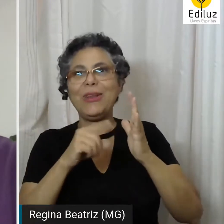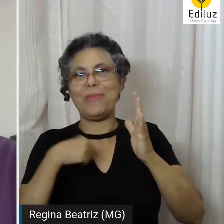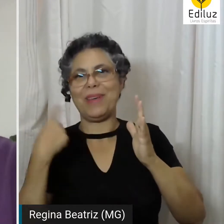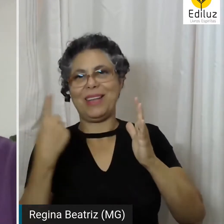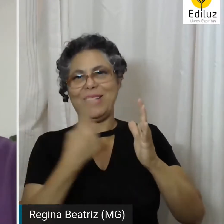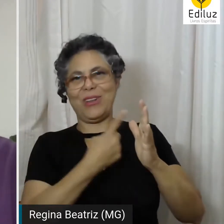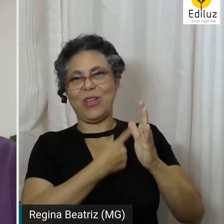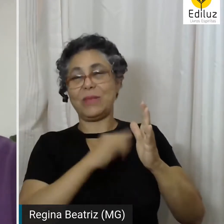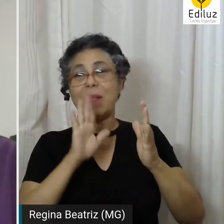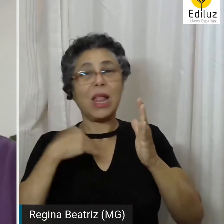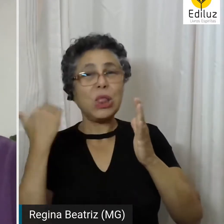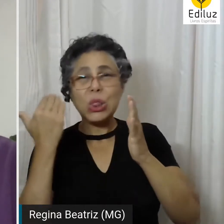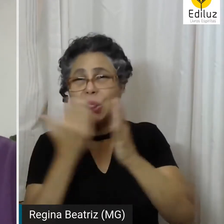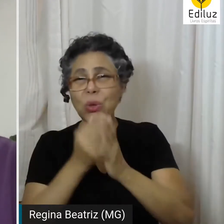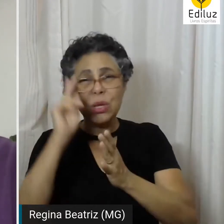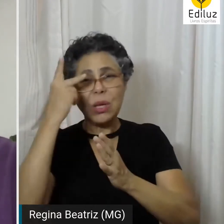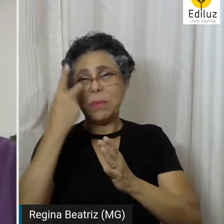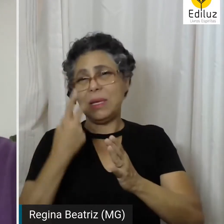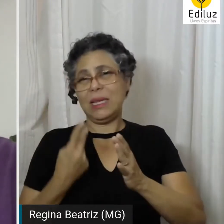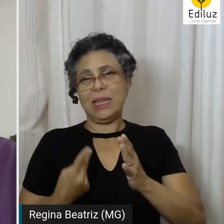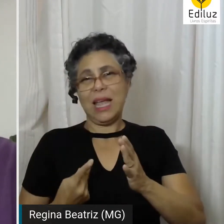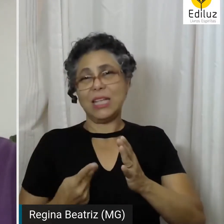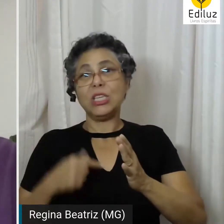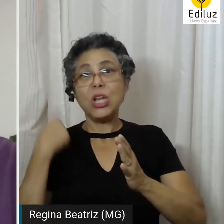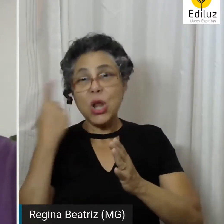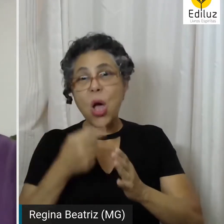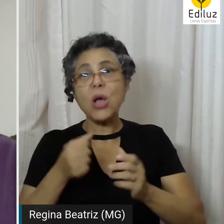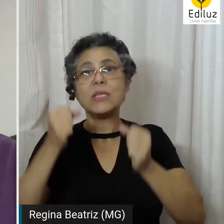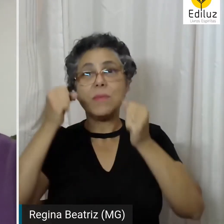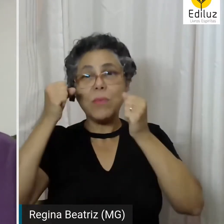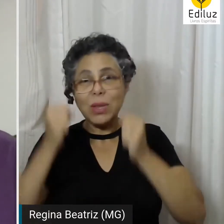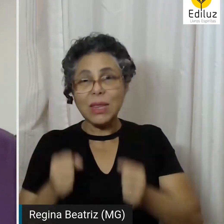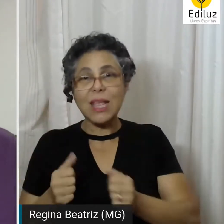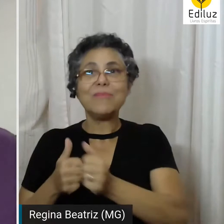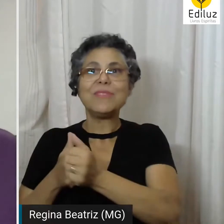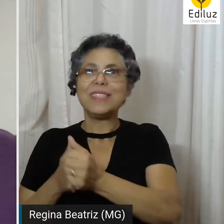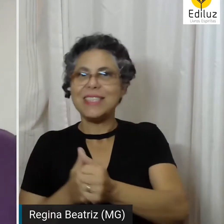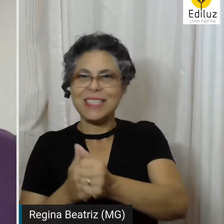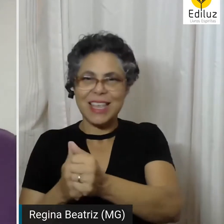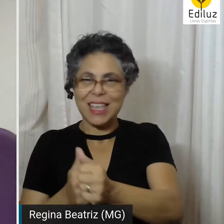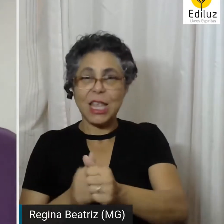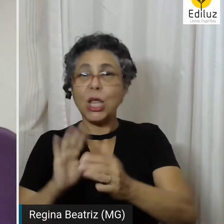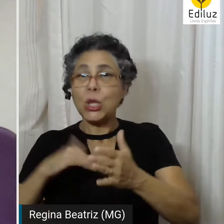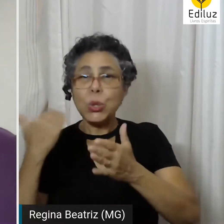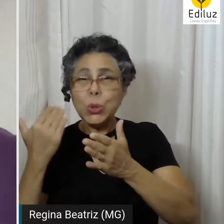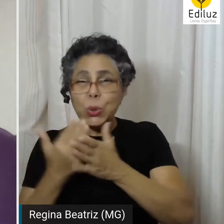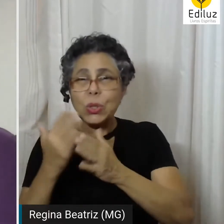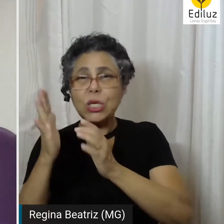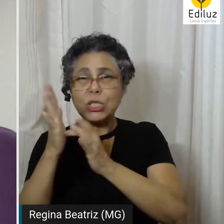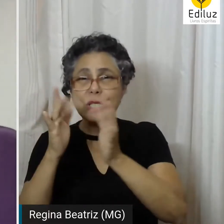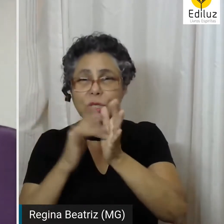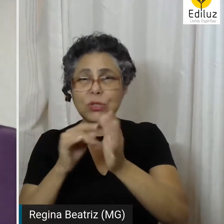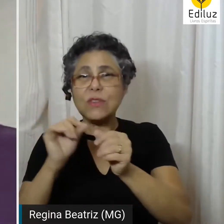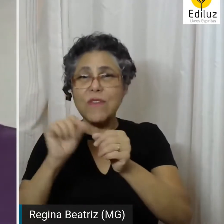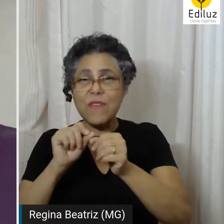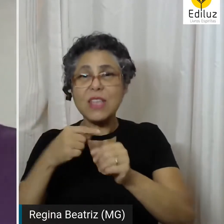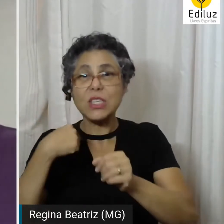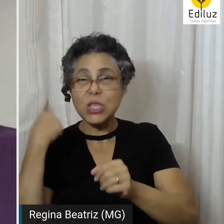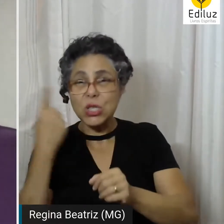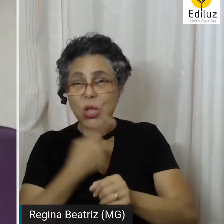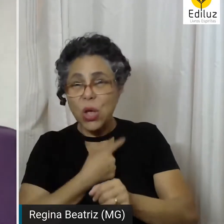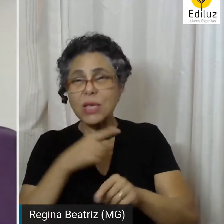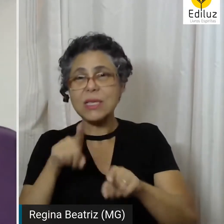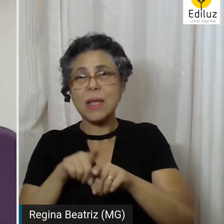e possível de ser seguido. Jesus penetrava o